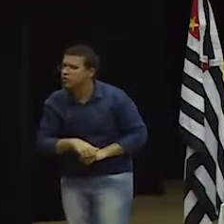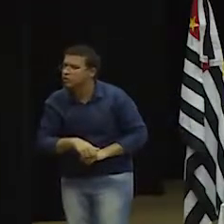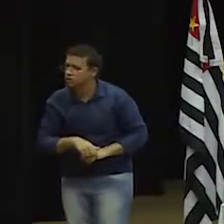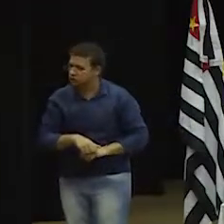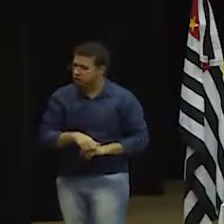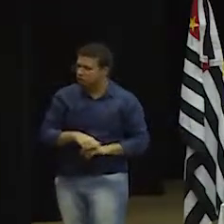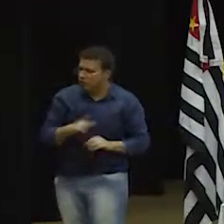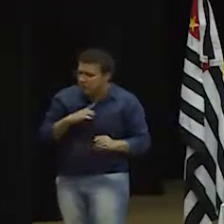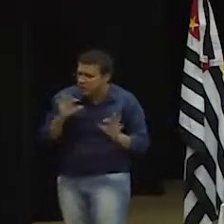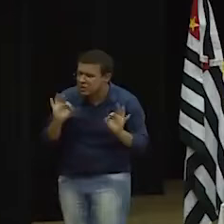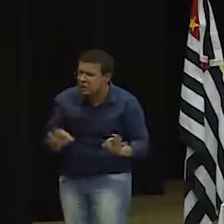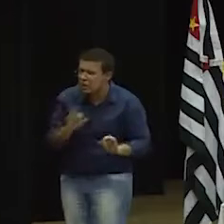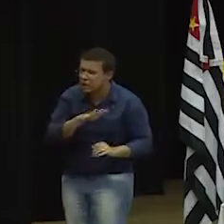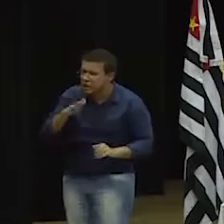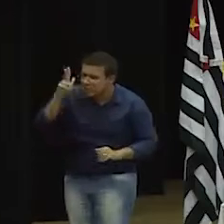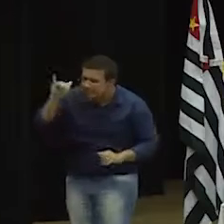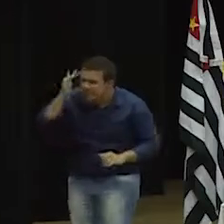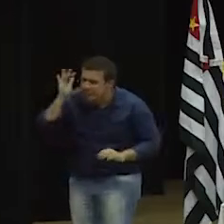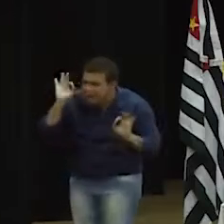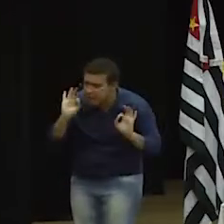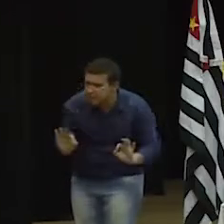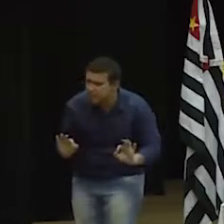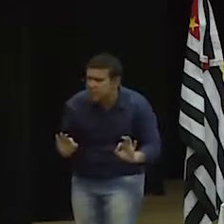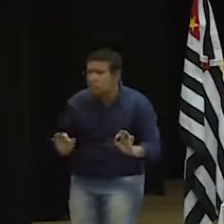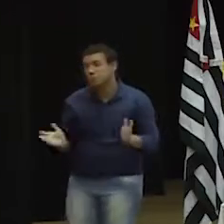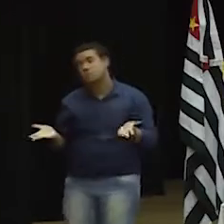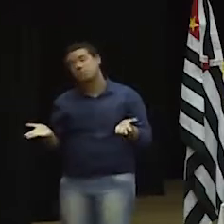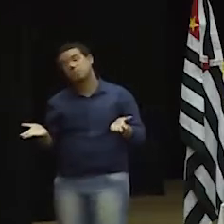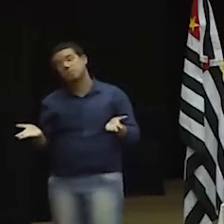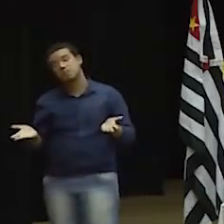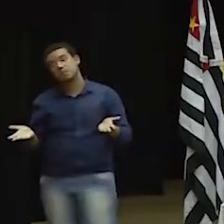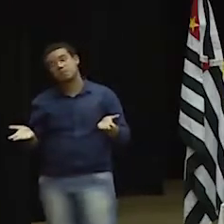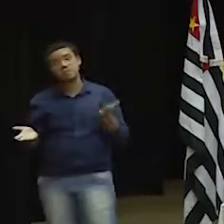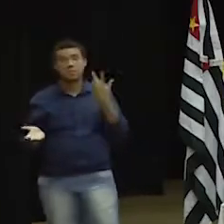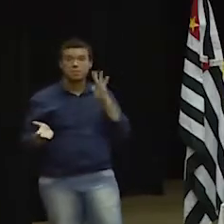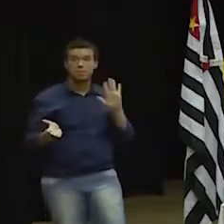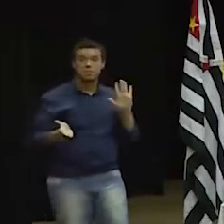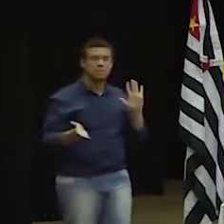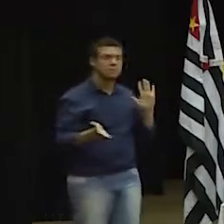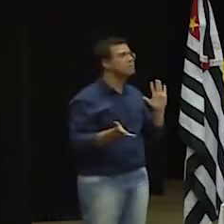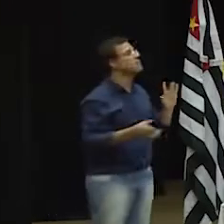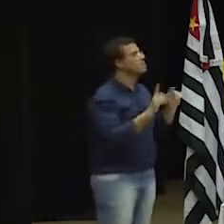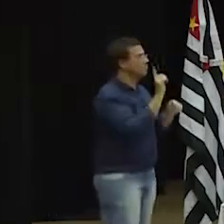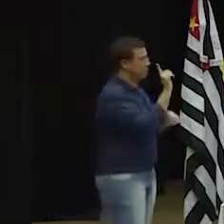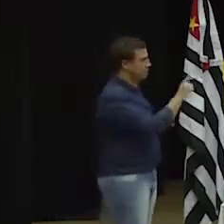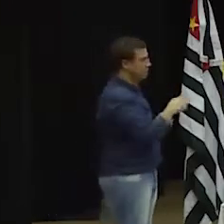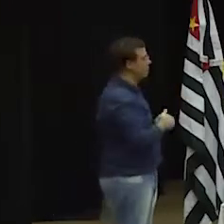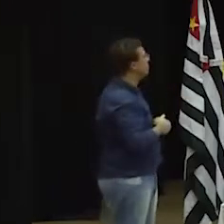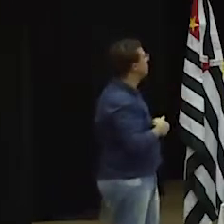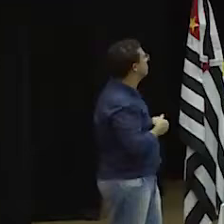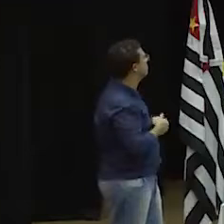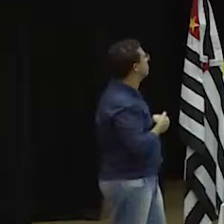de saber se as crianças tinham compreensão desses vídeos. Será que elas vão entender mesmo? Então, essa era uma questão